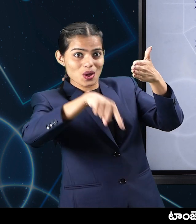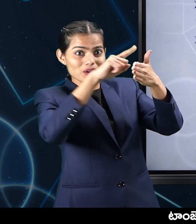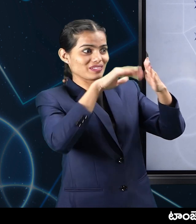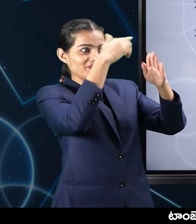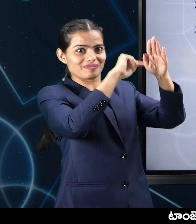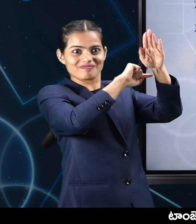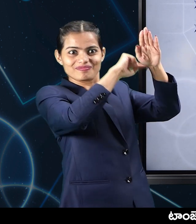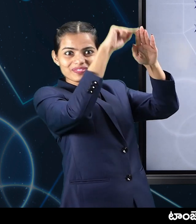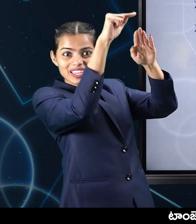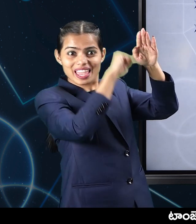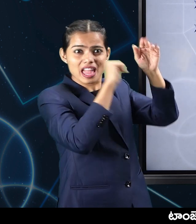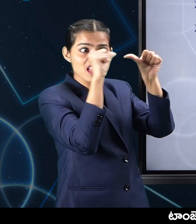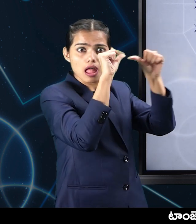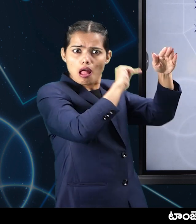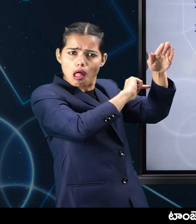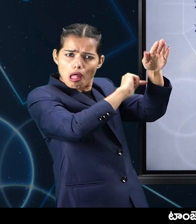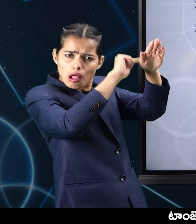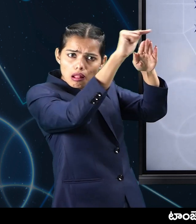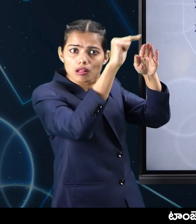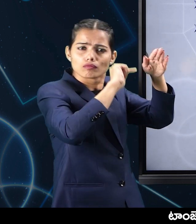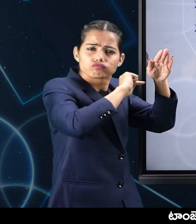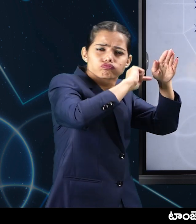టాంజెంట్ ఒకే బిందువు వద్ద వృత్తాన్ని తాకే గీత.